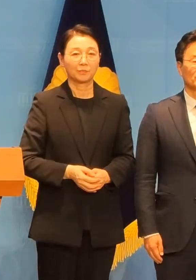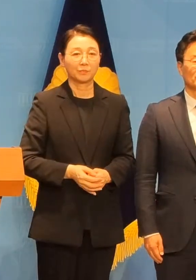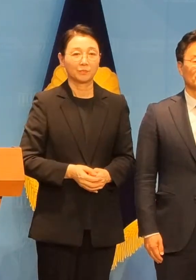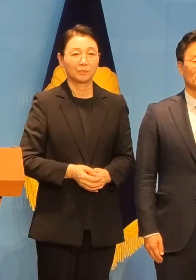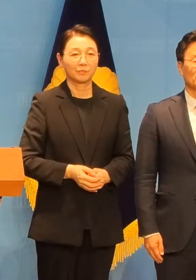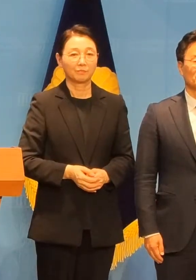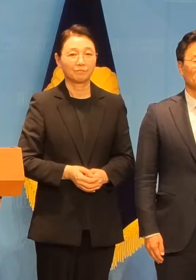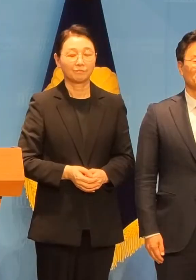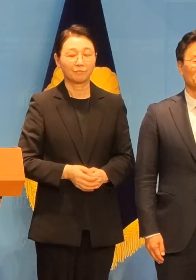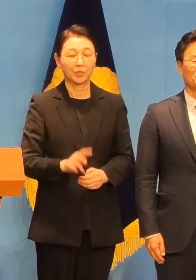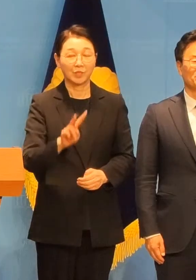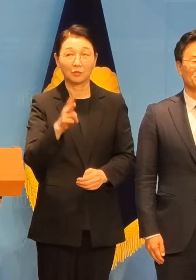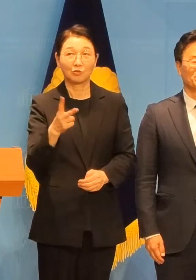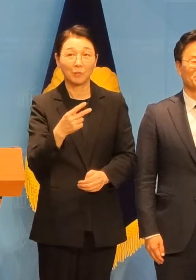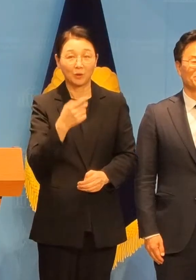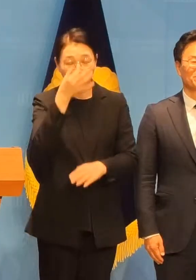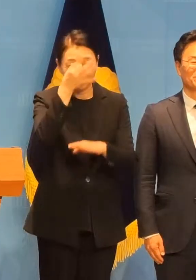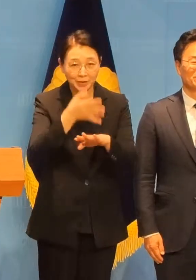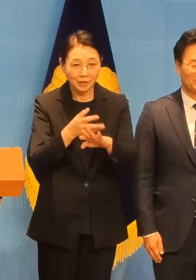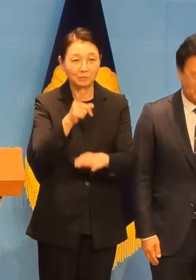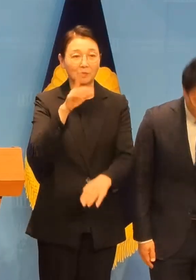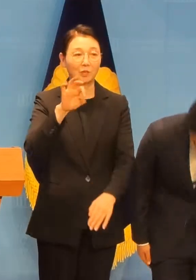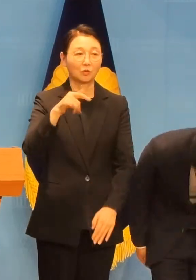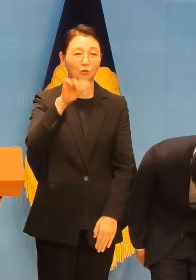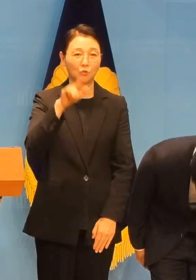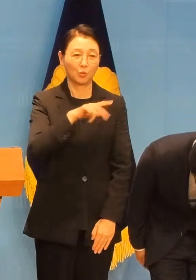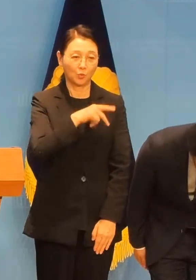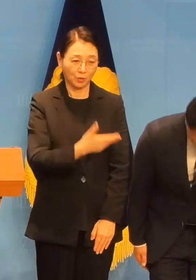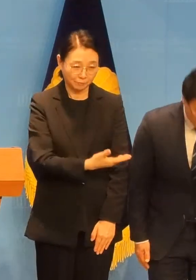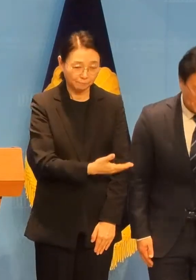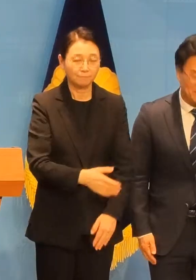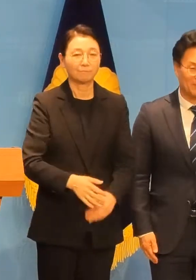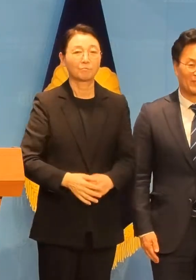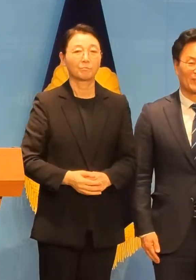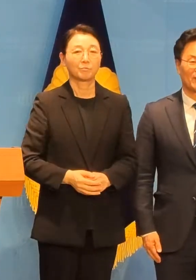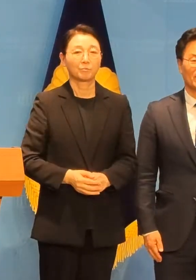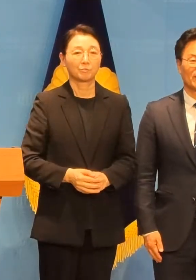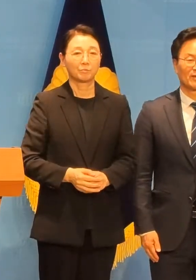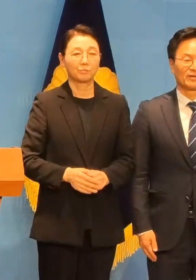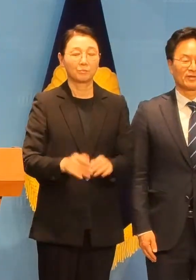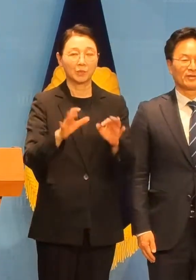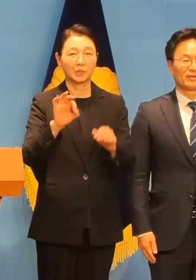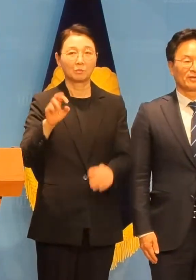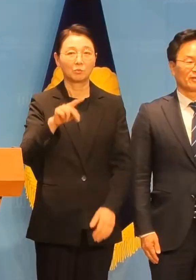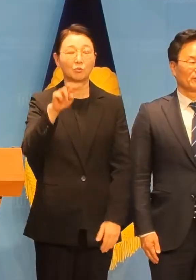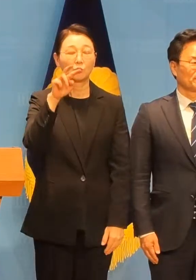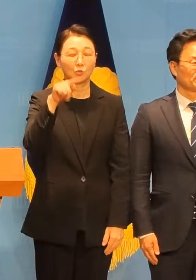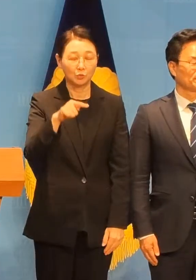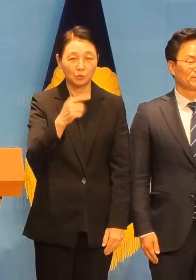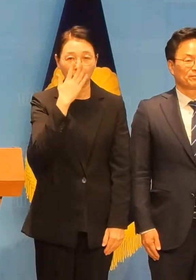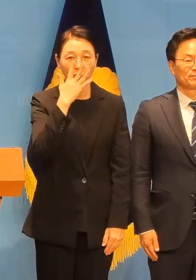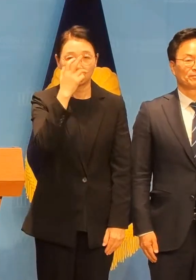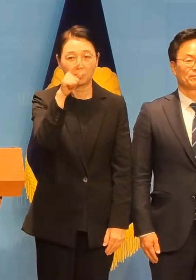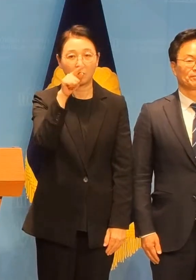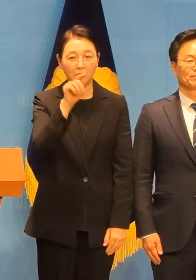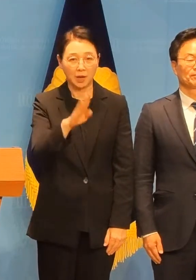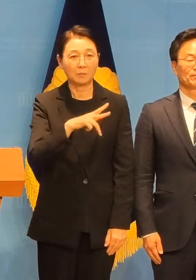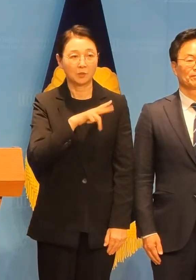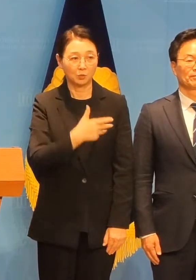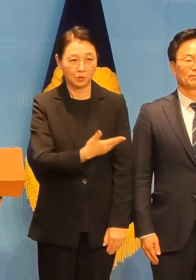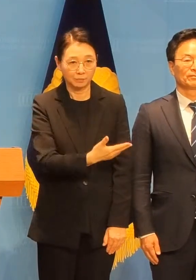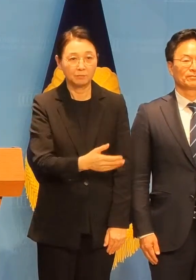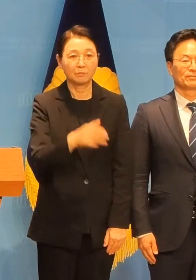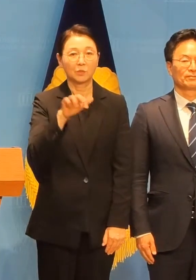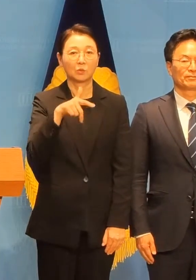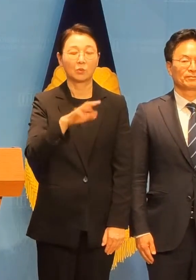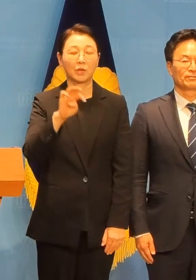됩니다. 정진욱 우리 광주 의원님 오셨습니다. 그다음에 김문수 우리 순천갑 국회의원 오셨고요.